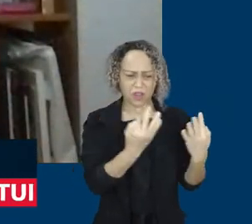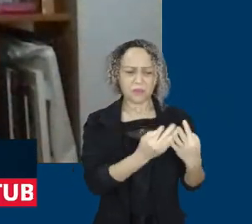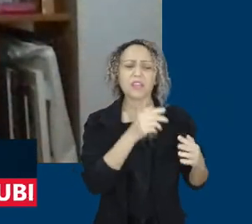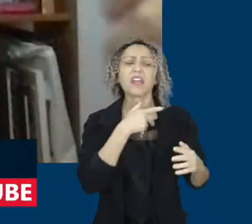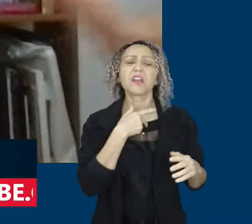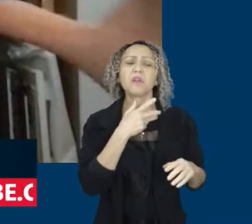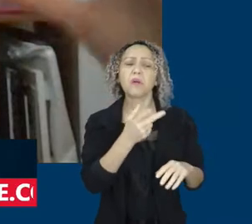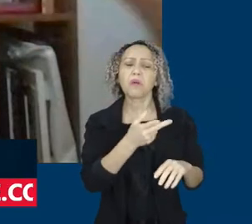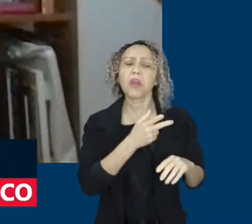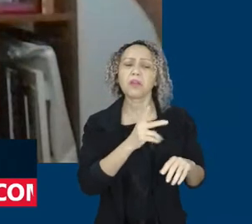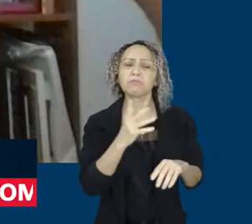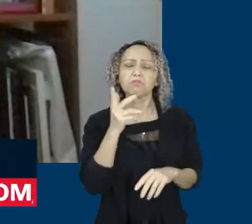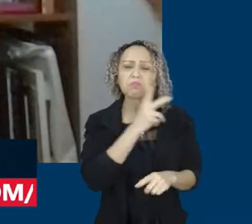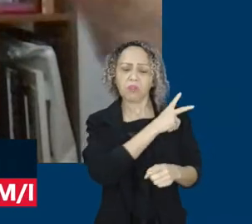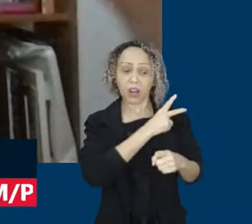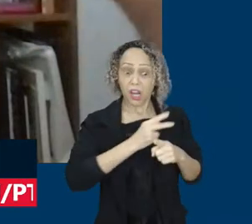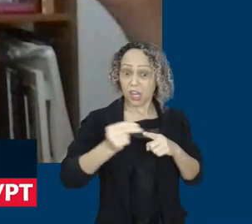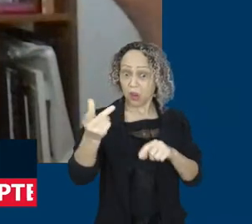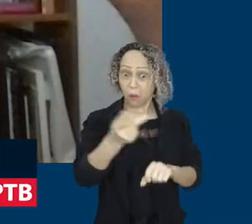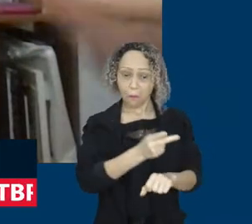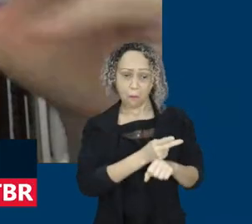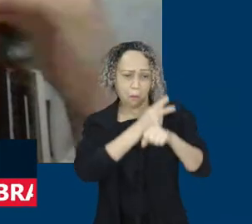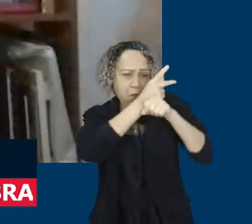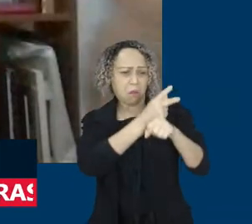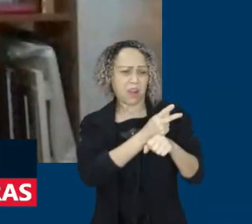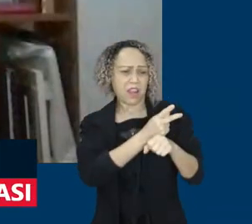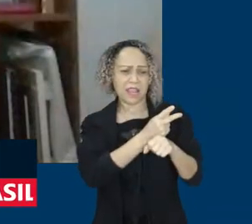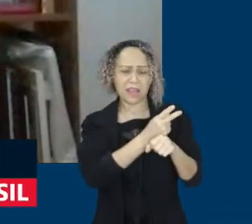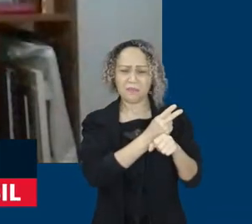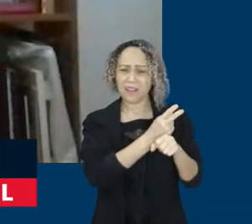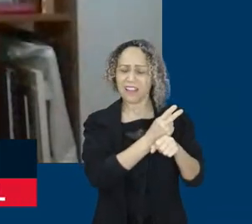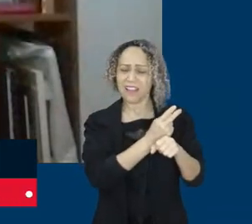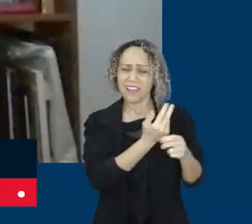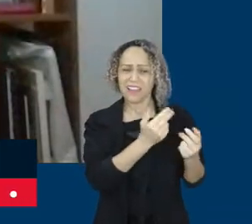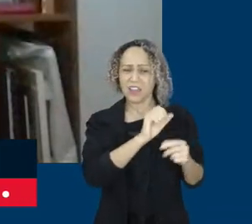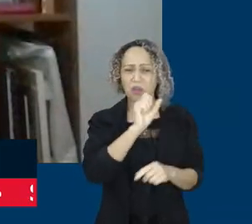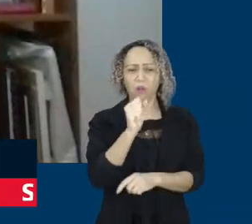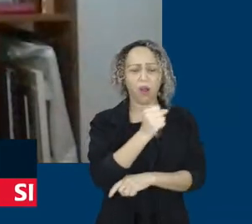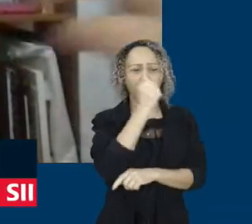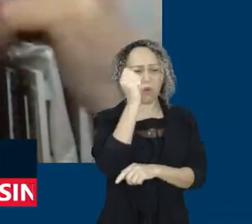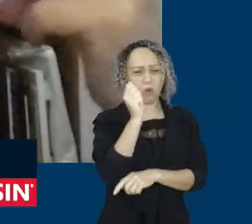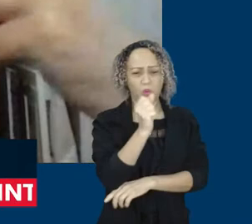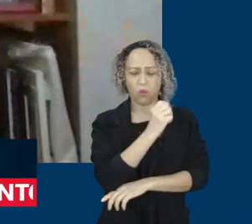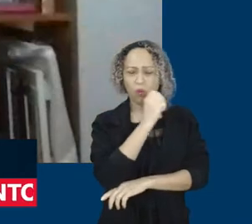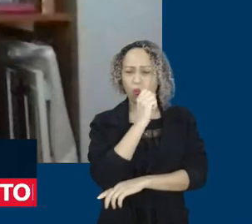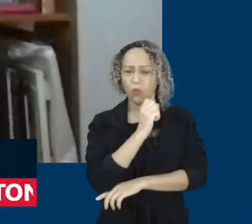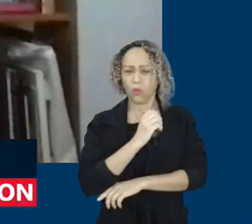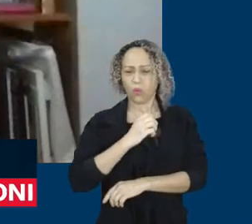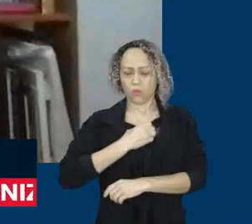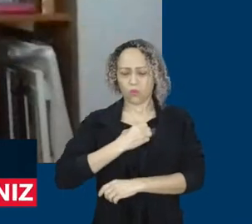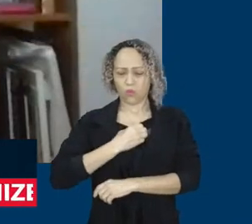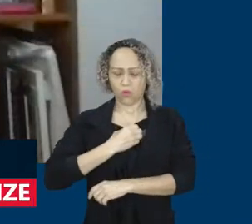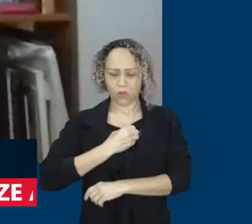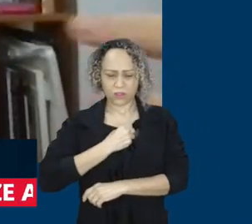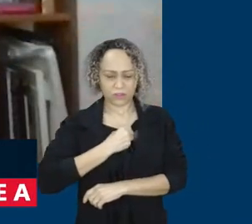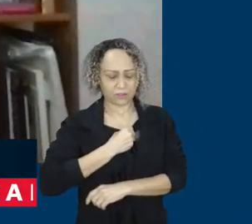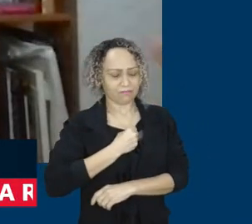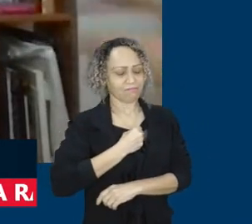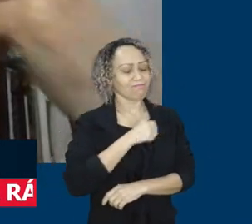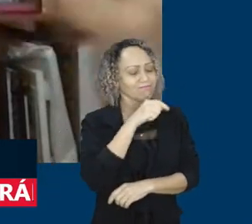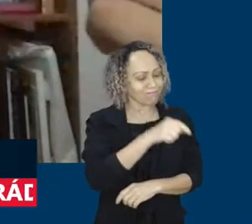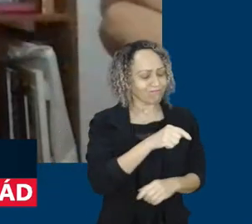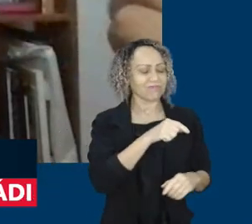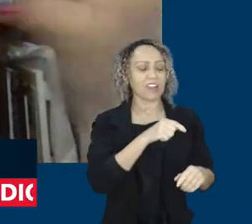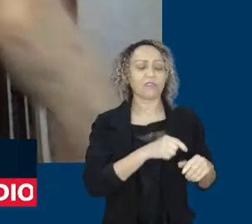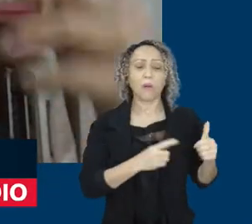um prêmio, que é um Oscar, né, um Oscar da Agenda Social, e foi o primeiro a ganhar esse prêmio, foi o